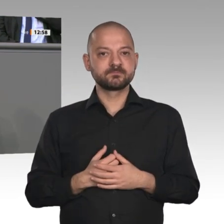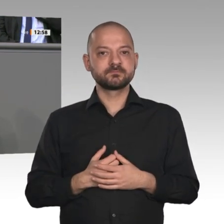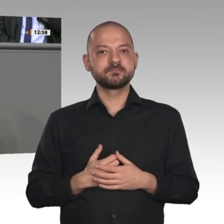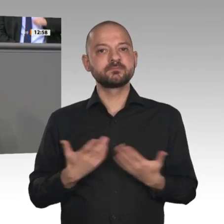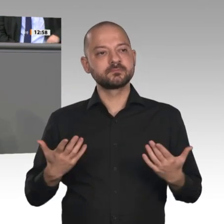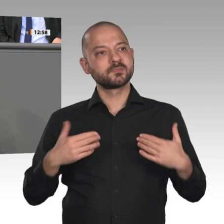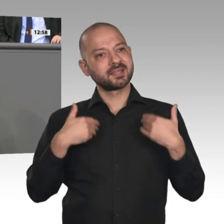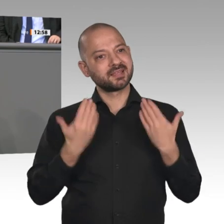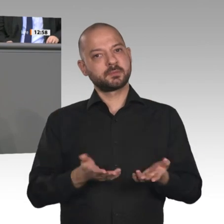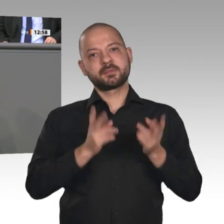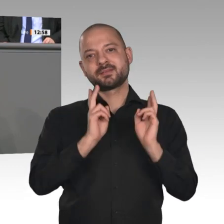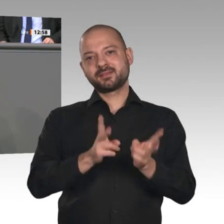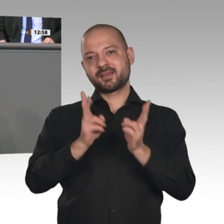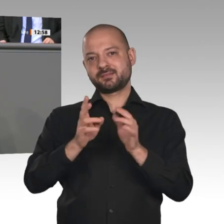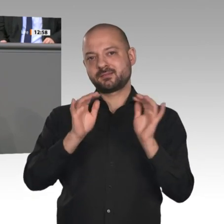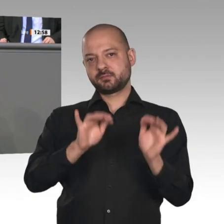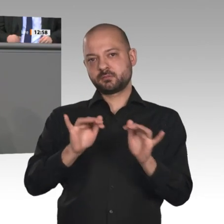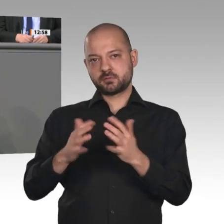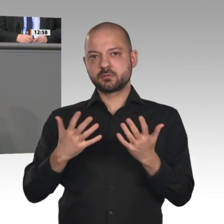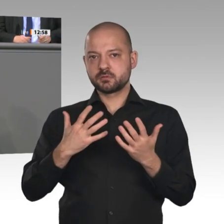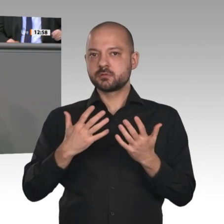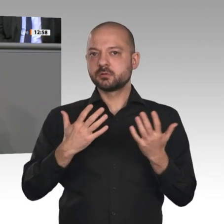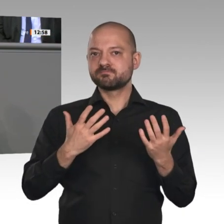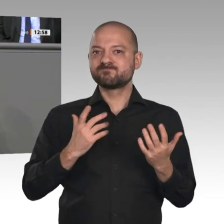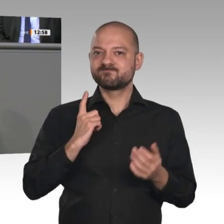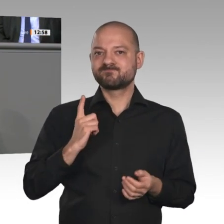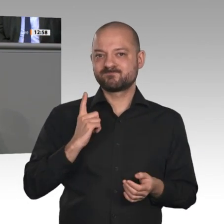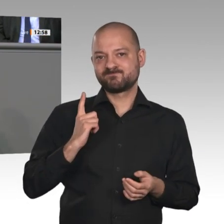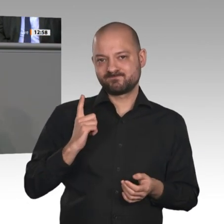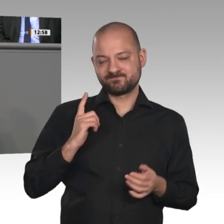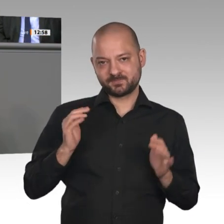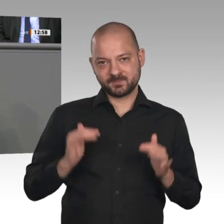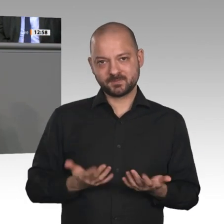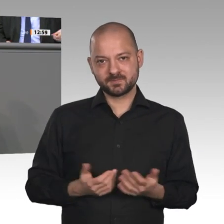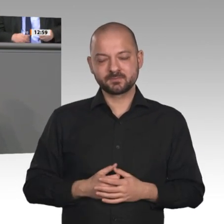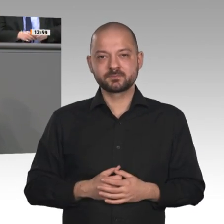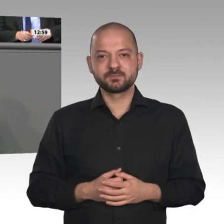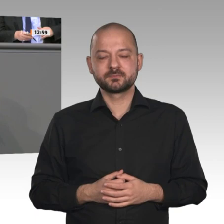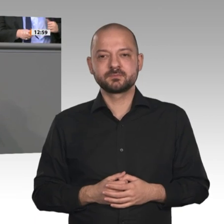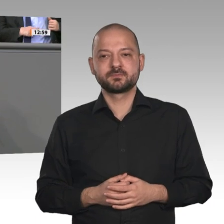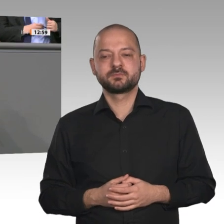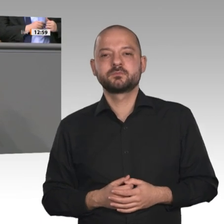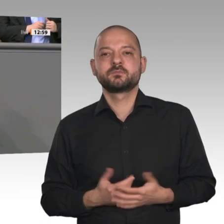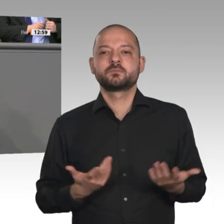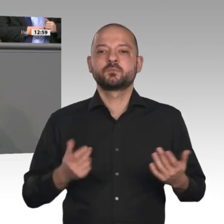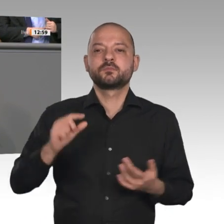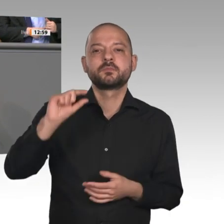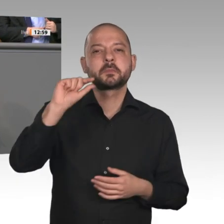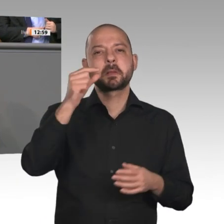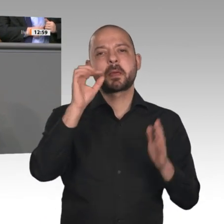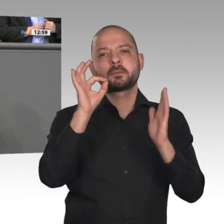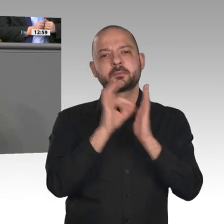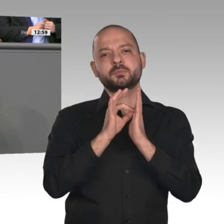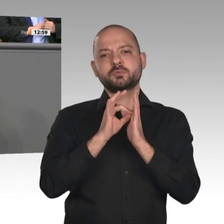in denen Unrecht, das durch Nationalsozialisten hervorgerufen worden ist, immer noch andauert. Und ein solcher